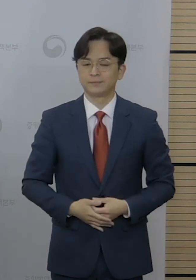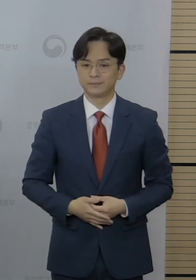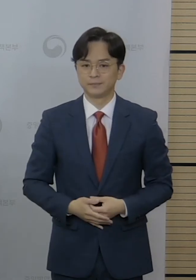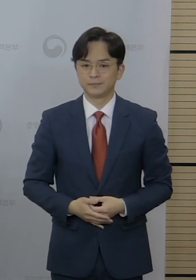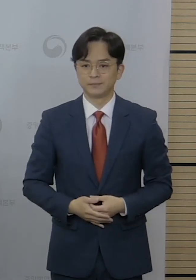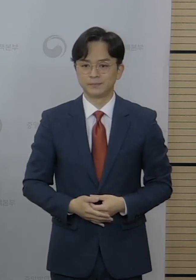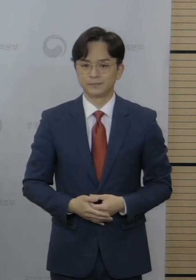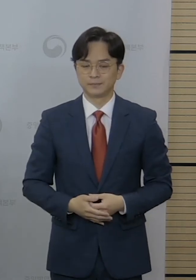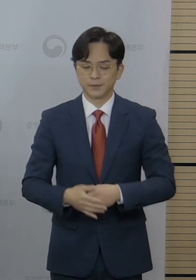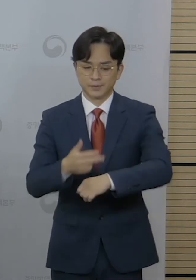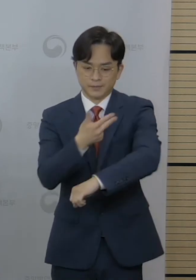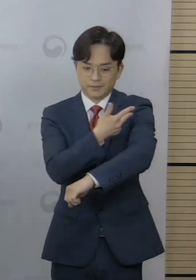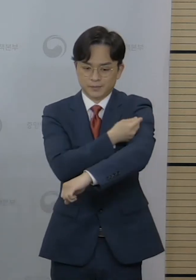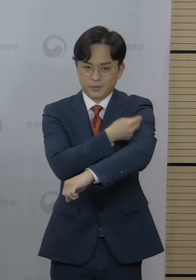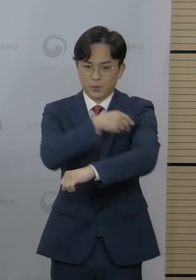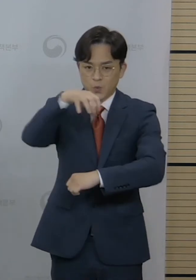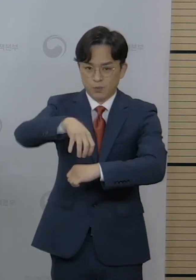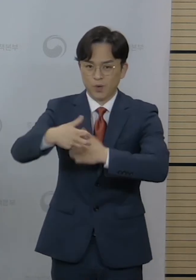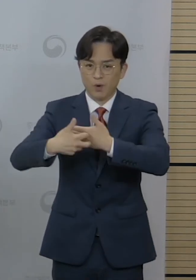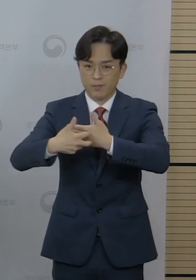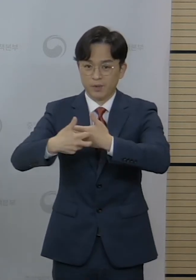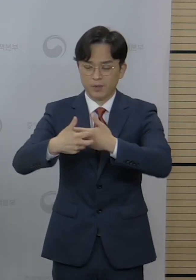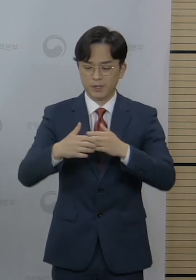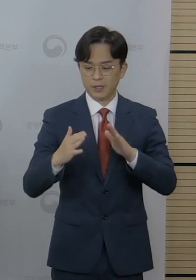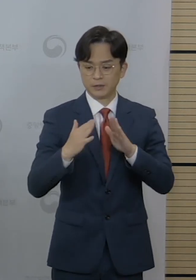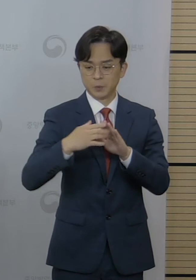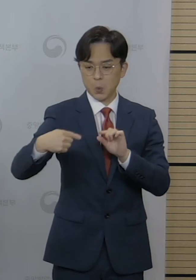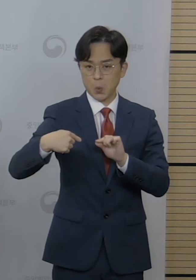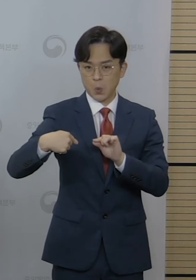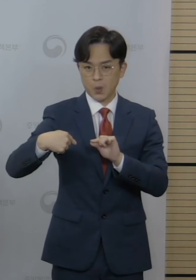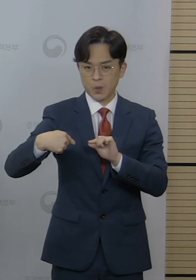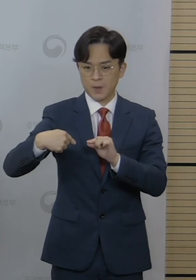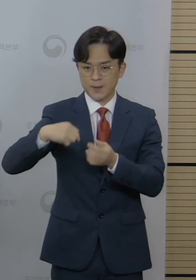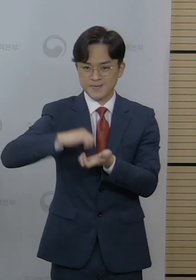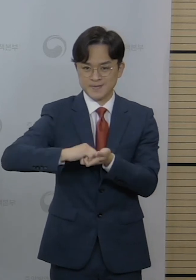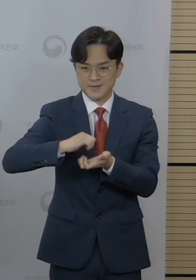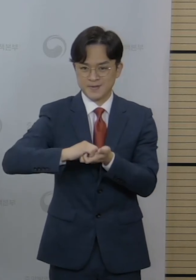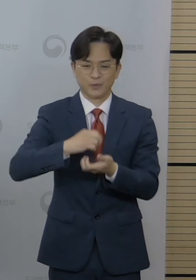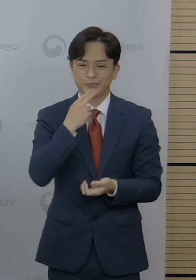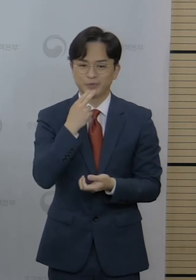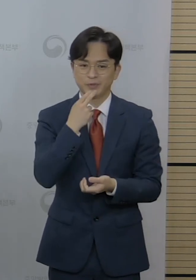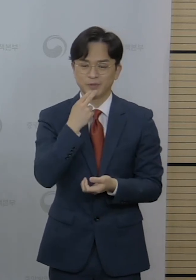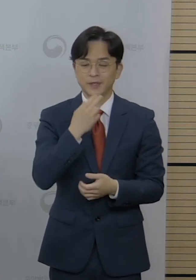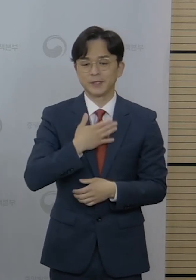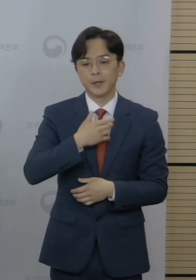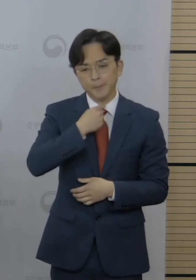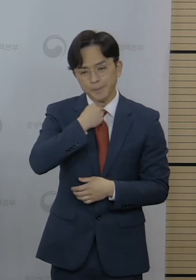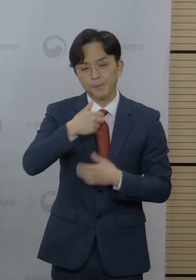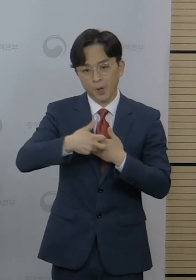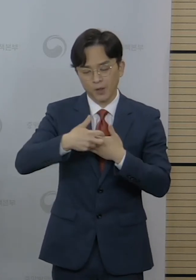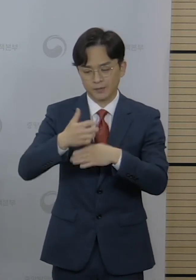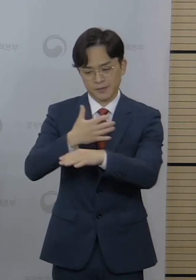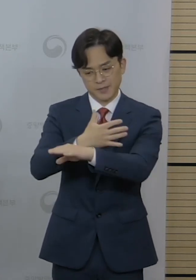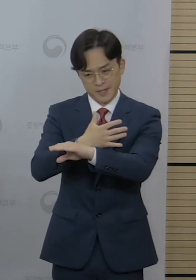접종 의료기관 또한 주소지와 관계없이 원하시는 의료기관을 선택하여 접종 하실 수 있습니다